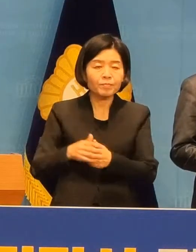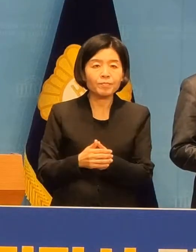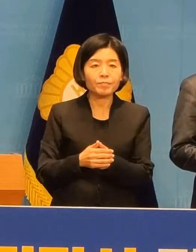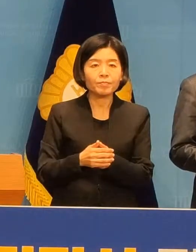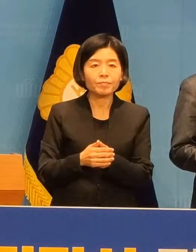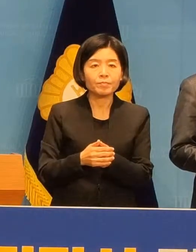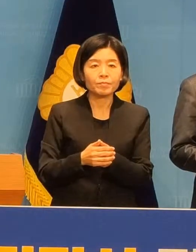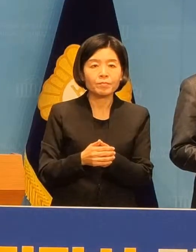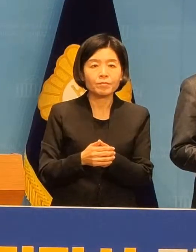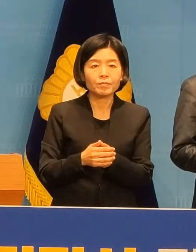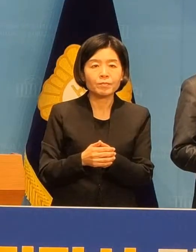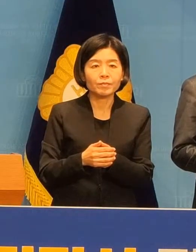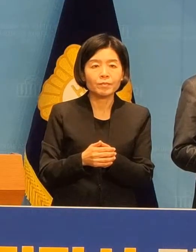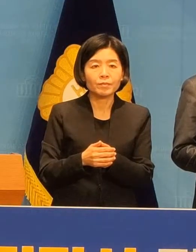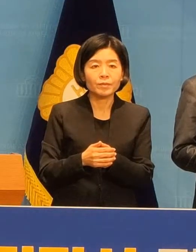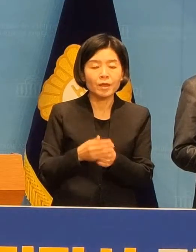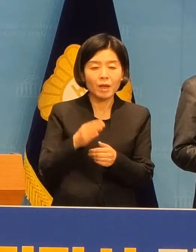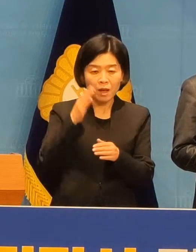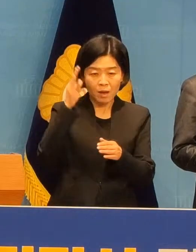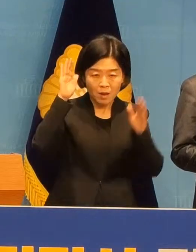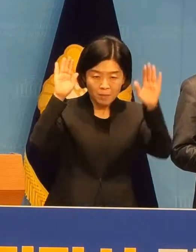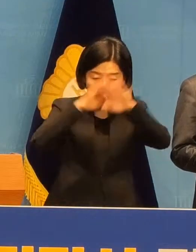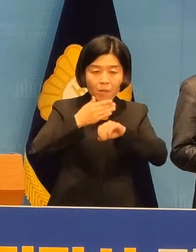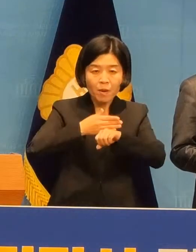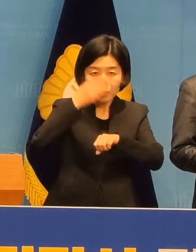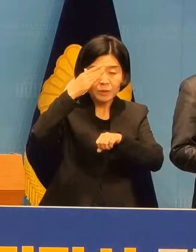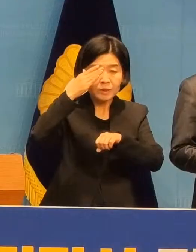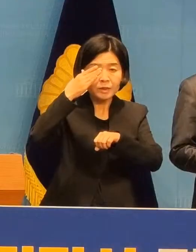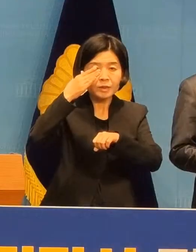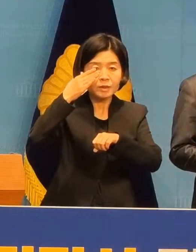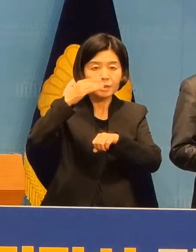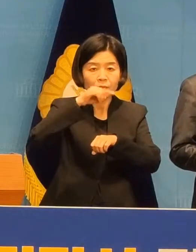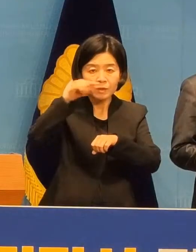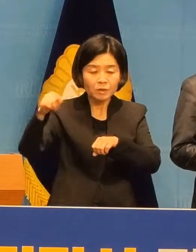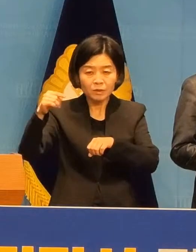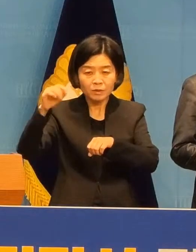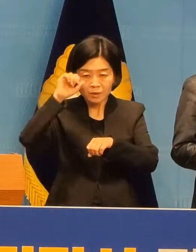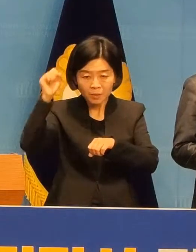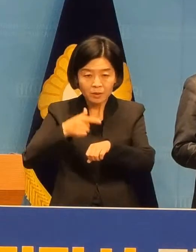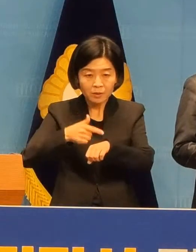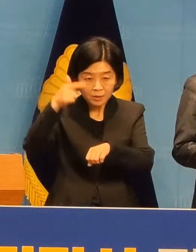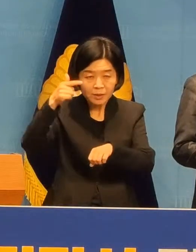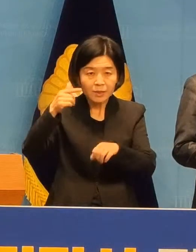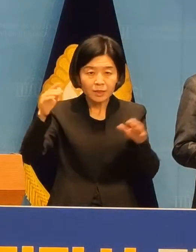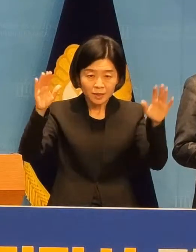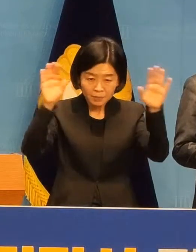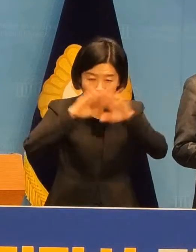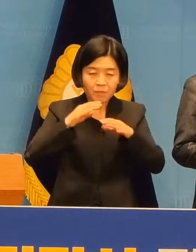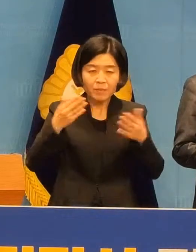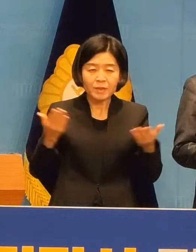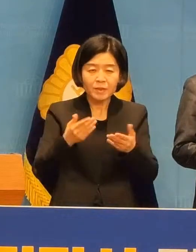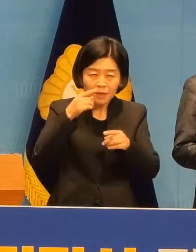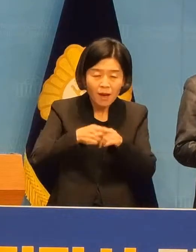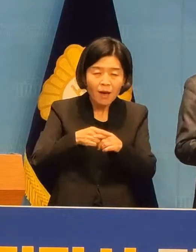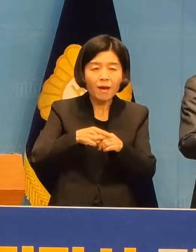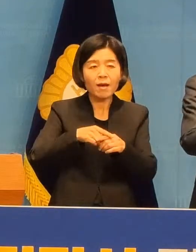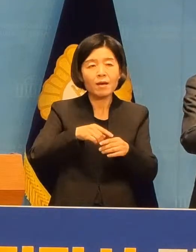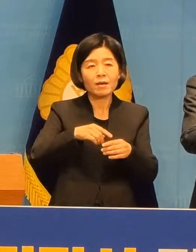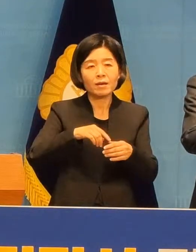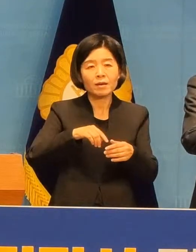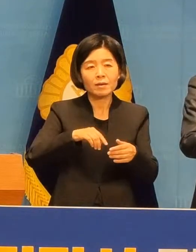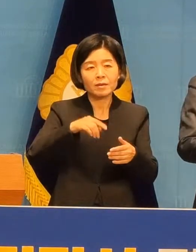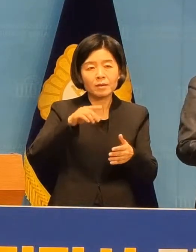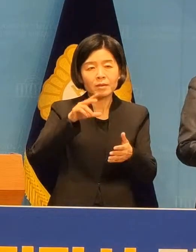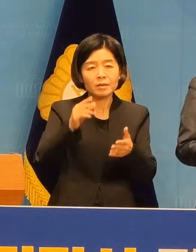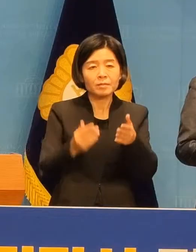22시에서 새벽 6시 야간 노동 중 산재 사망을 전수 분석해서 연간 200명이